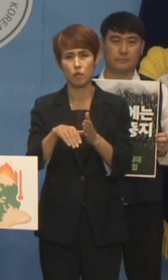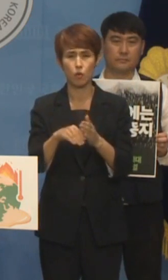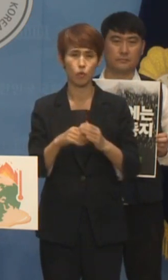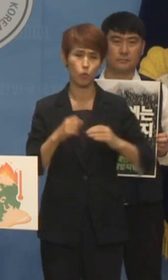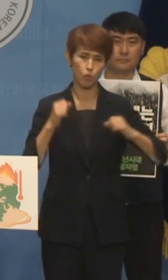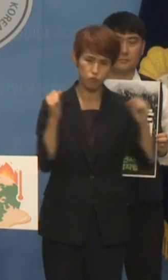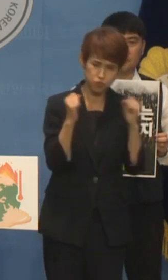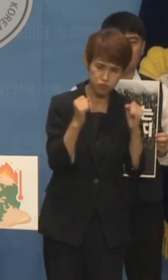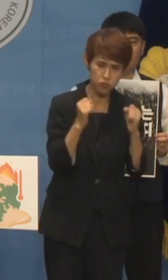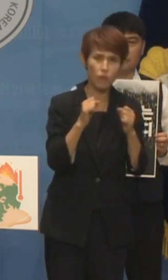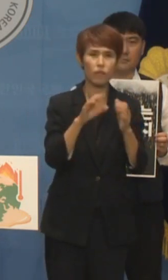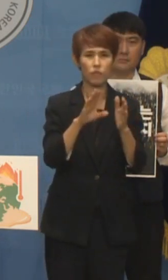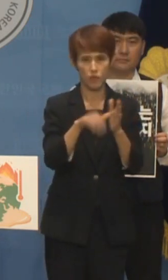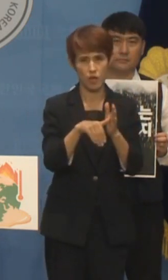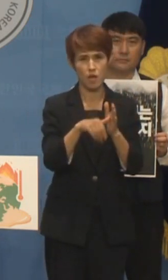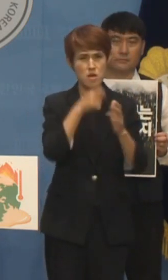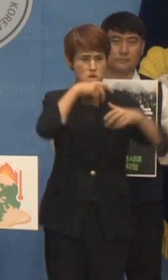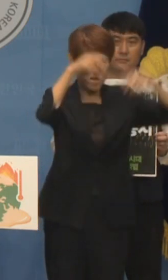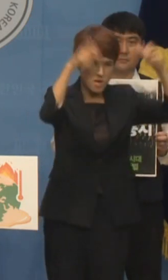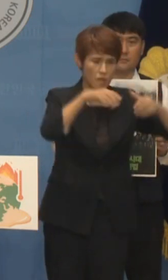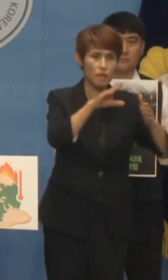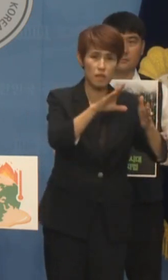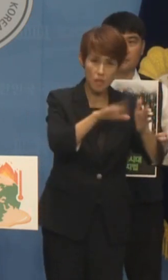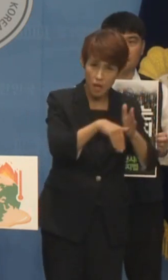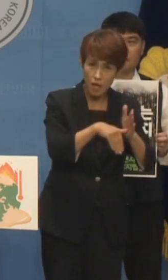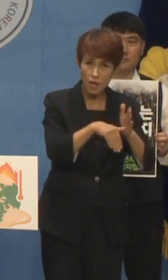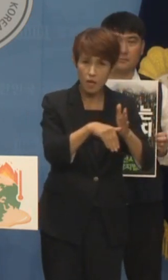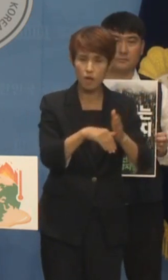한파에도 폭우에도 노동자는